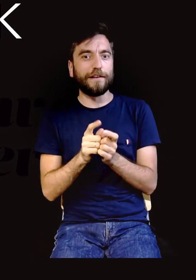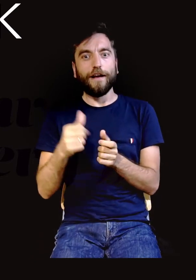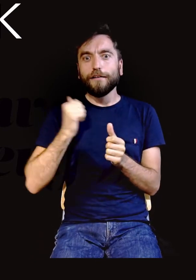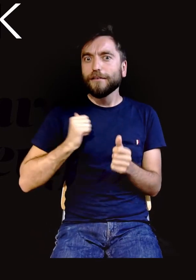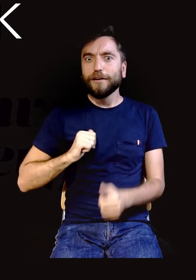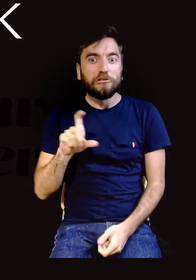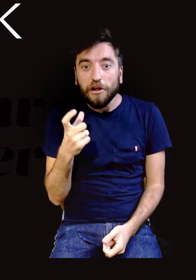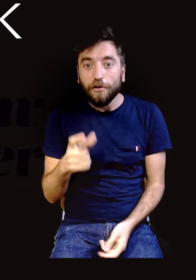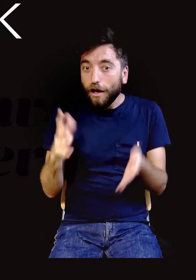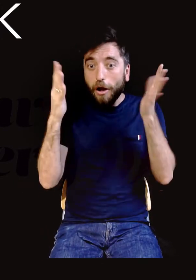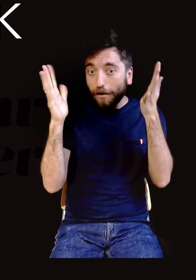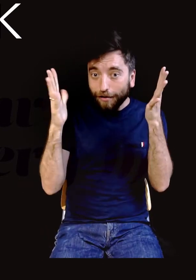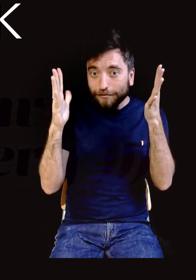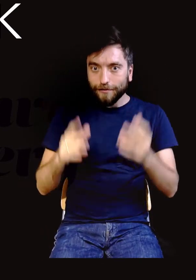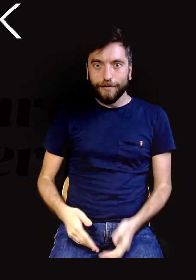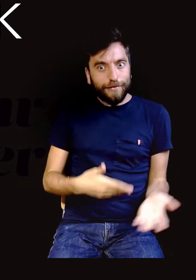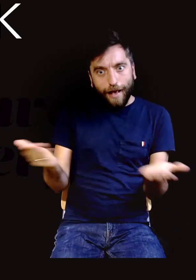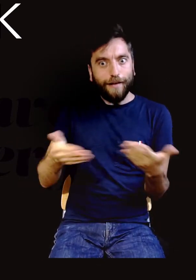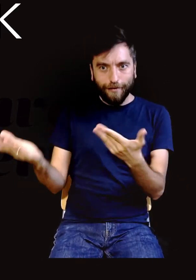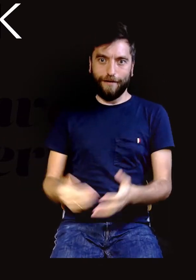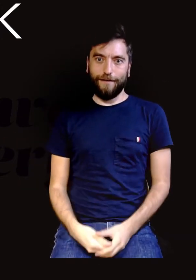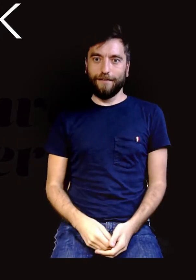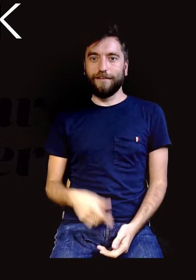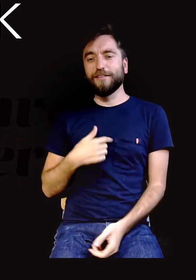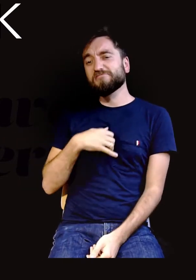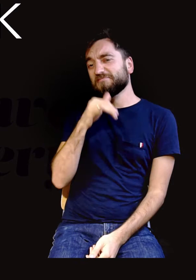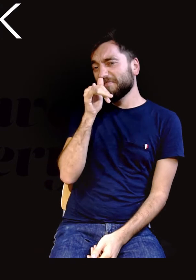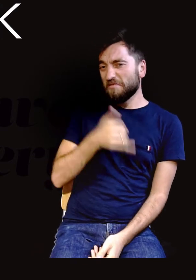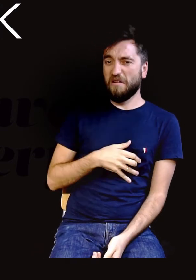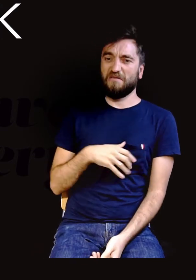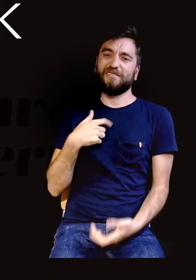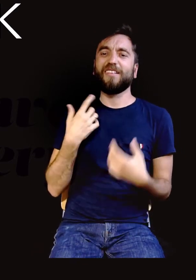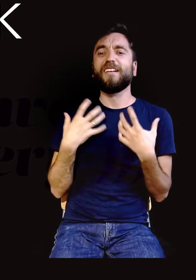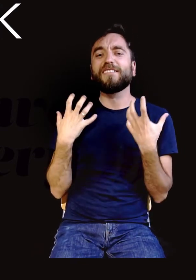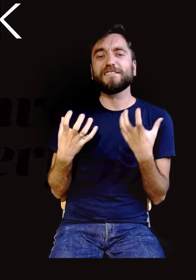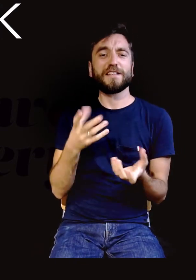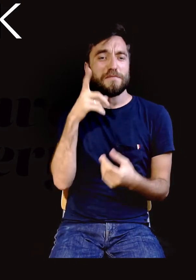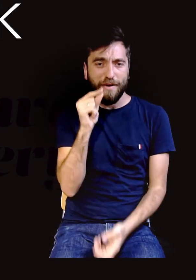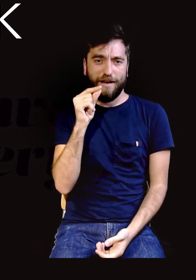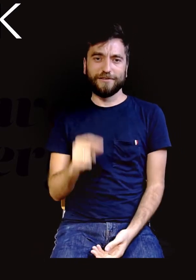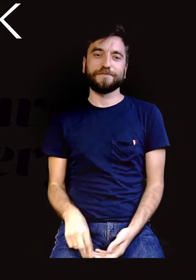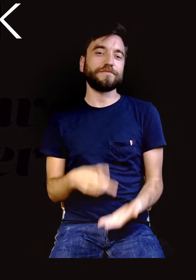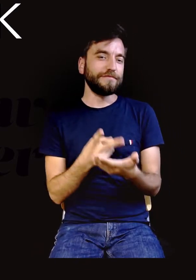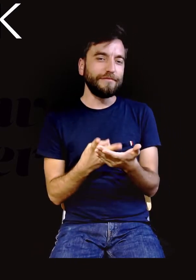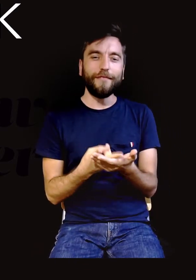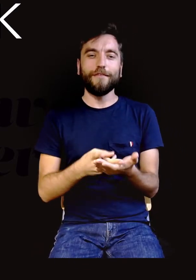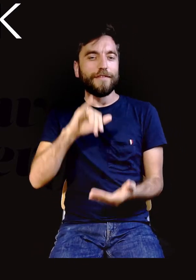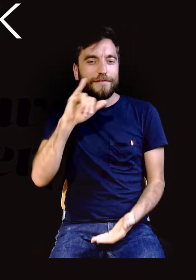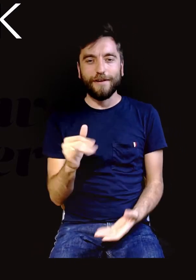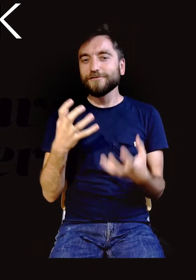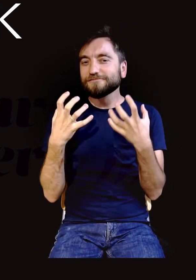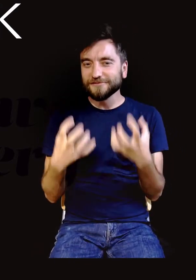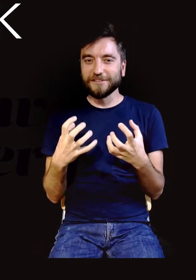wychowawczynie mówiły, że na co ty czekasz, Natalka, na oklaski? I ja mówię takie, że ja nie mogę, ja chcę spać. Więc leżakowanie